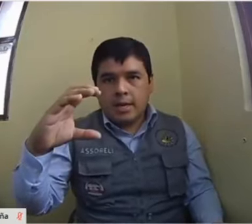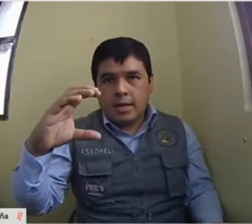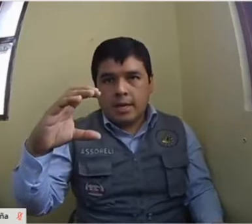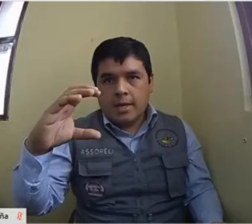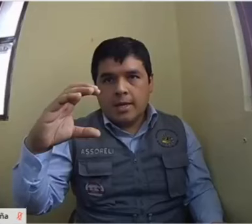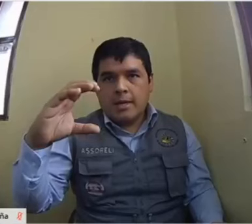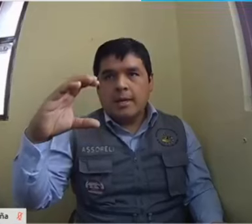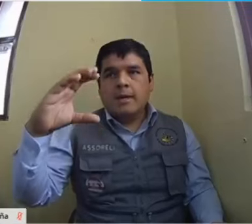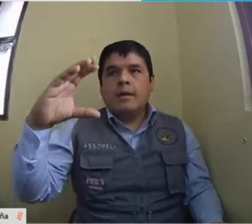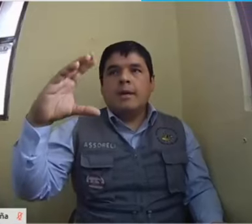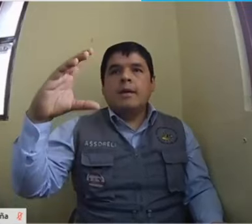C,